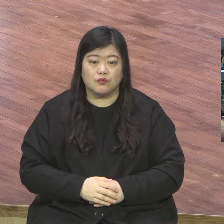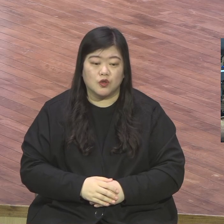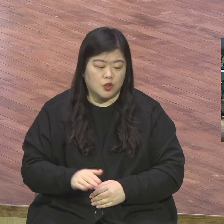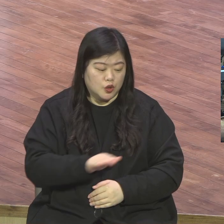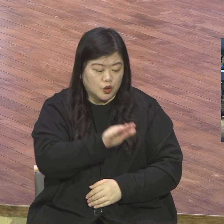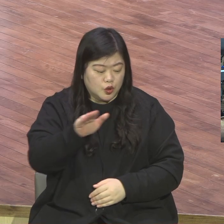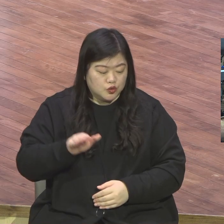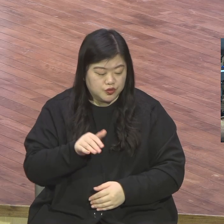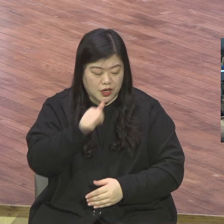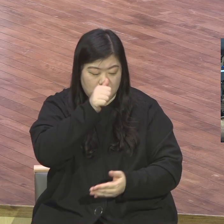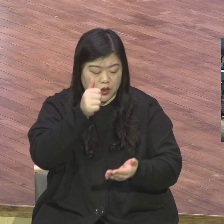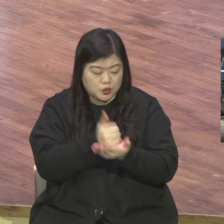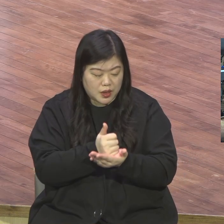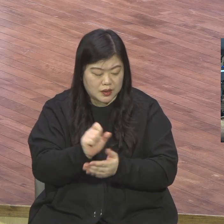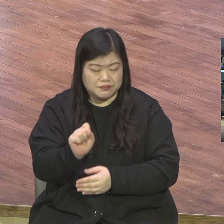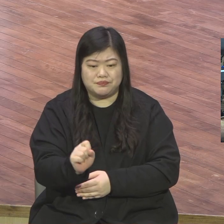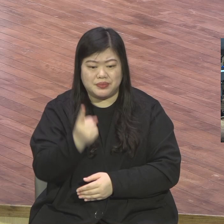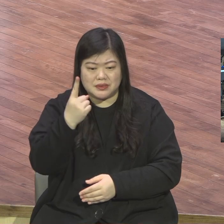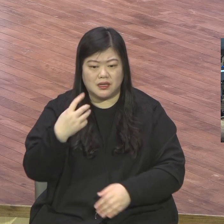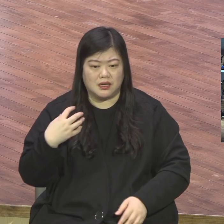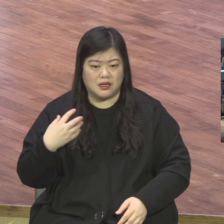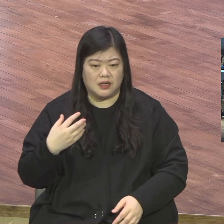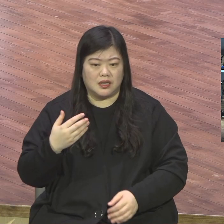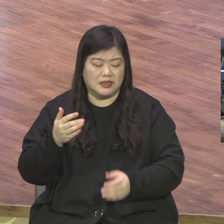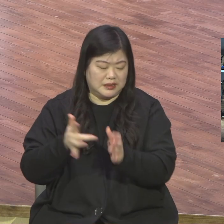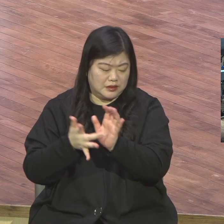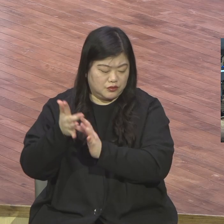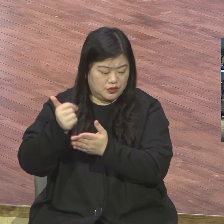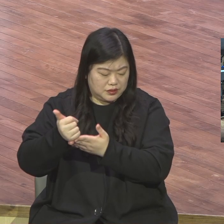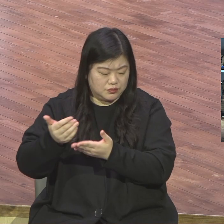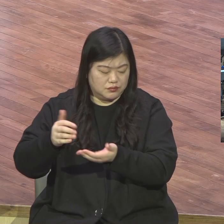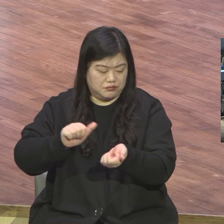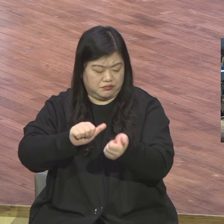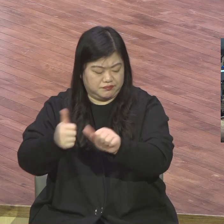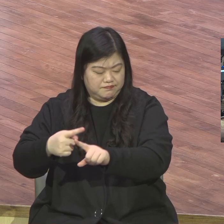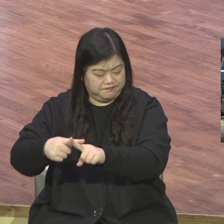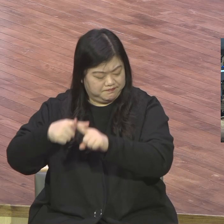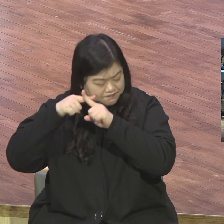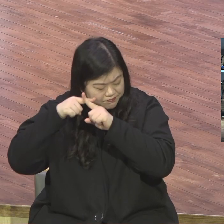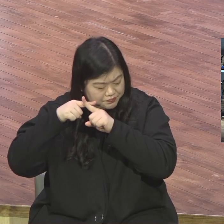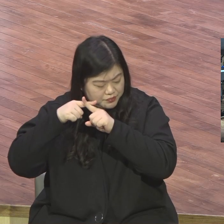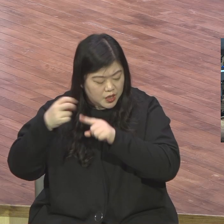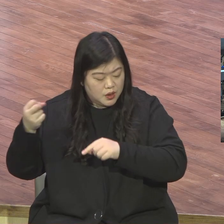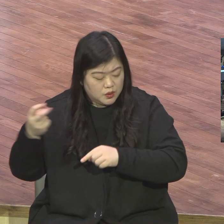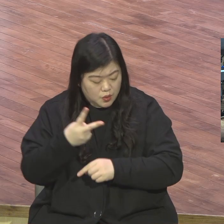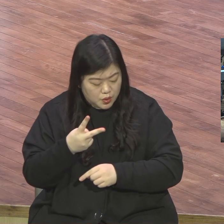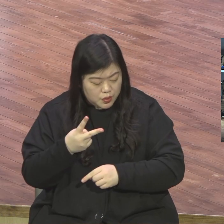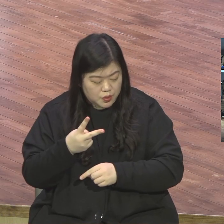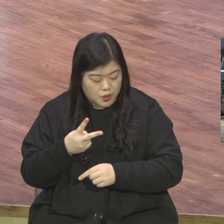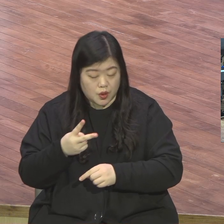때문에 내줌이 되고 또한 우리를 어렵다 하시기 위하여 살아나셨느니라.